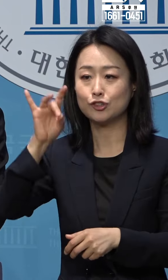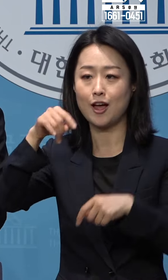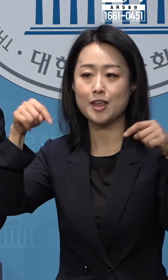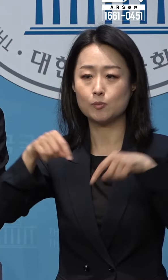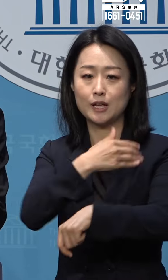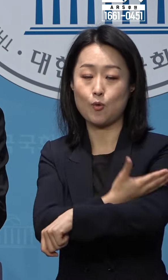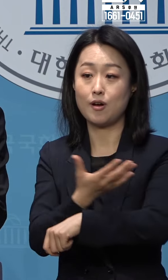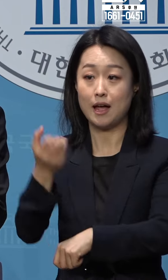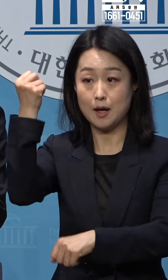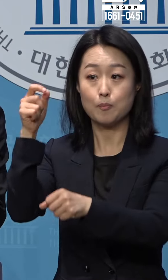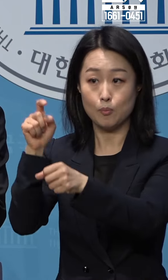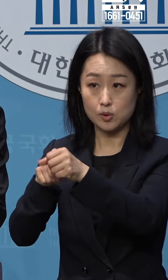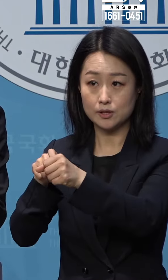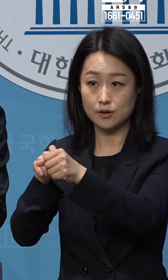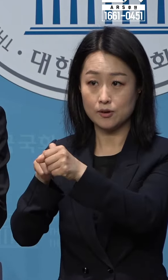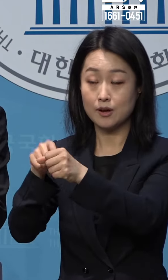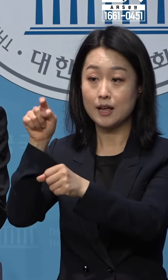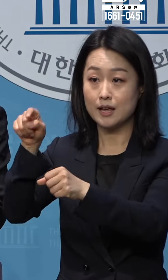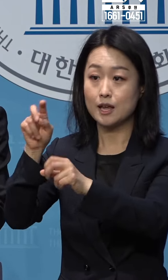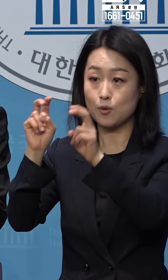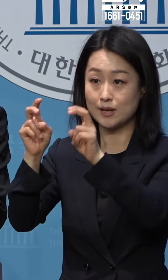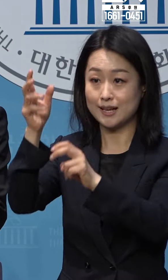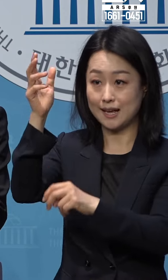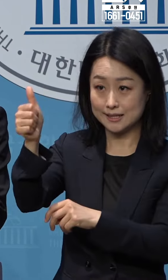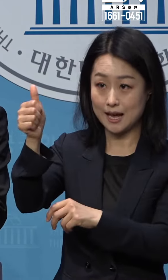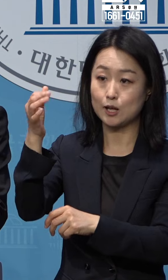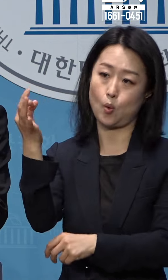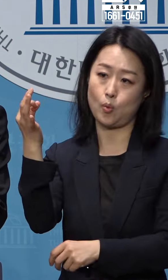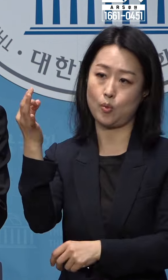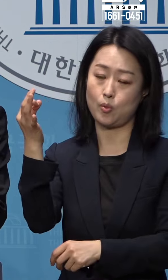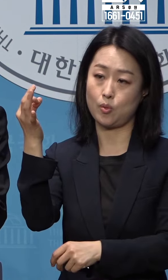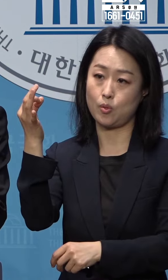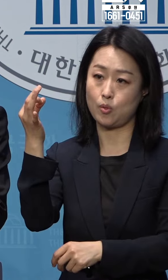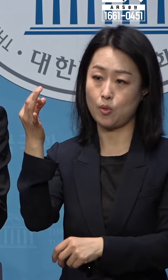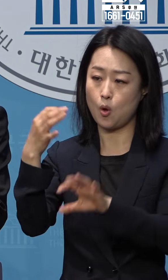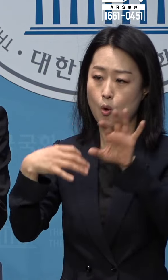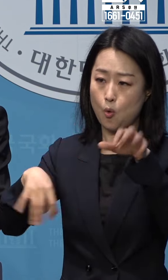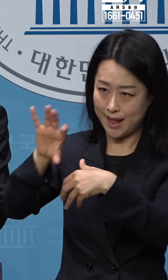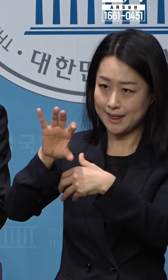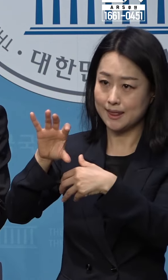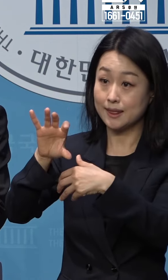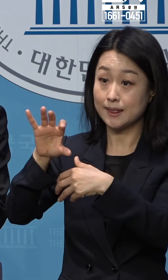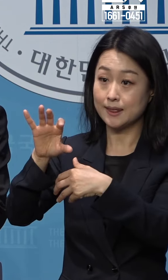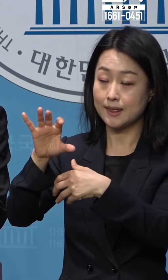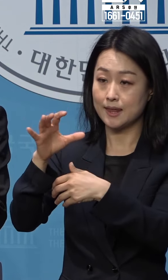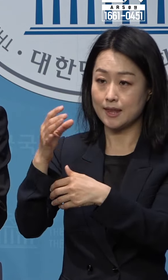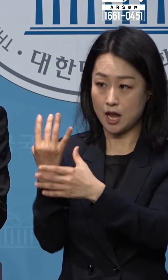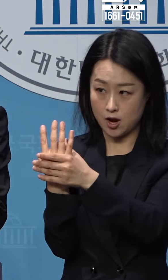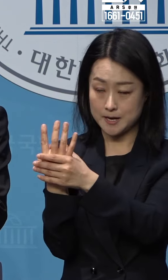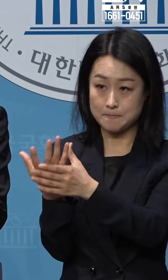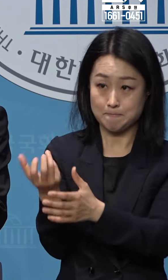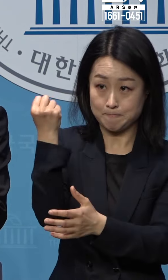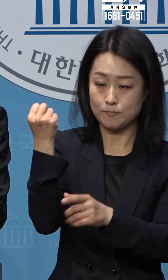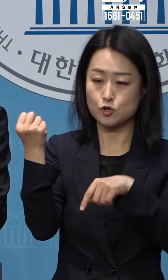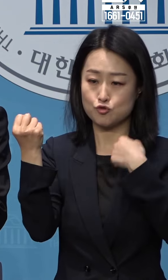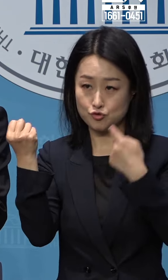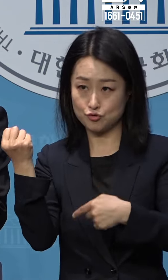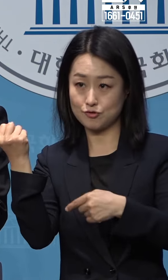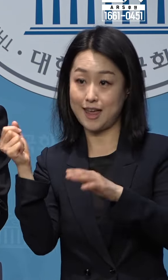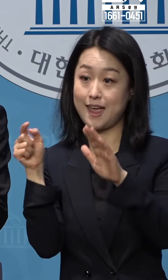확보하기 위하여 쌍방울 그룹 김성태가 마련한 자금을 환치기 하는 방식이나 현금을 소지하고 중국으로